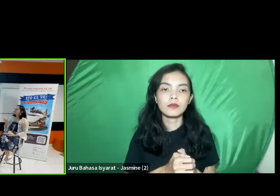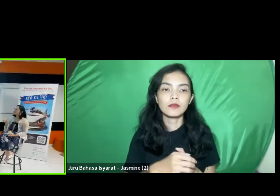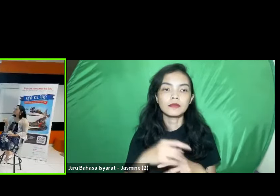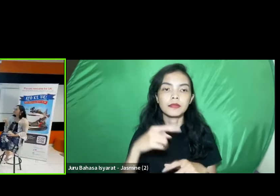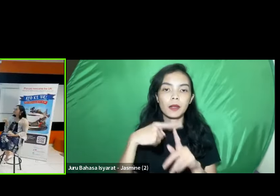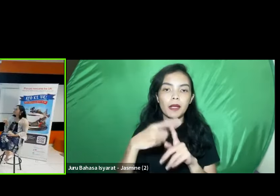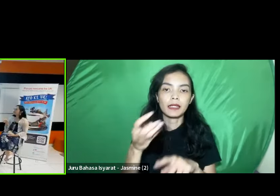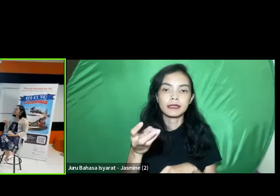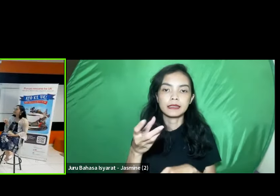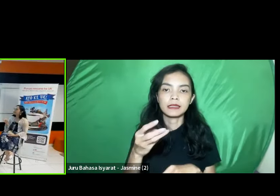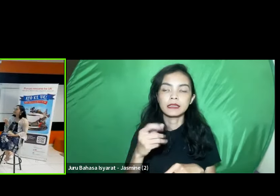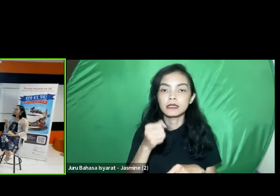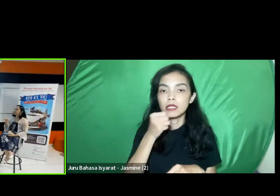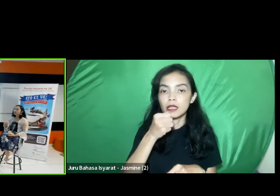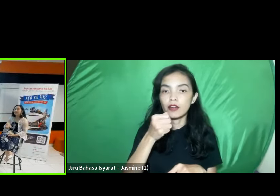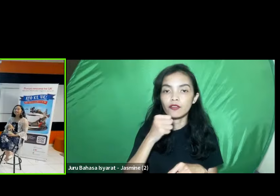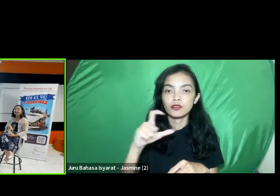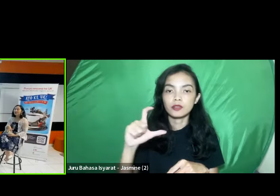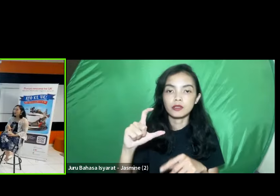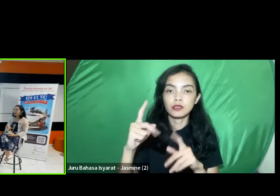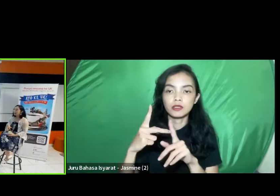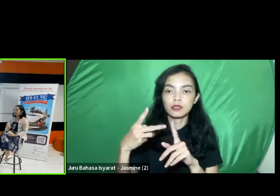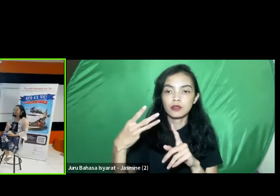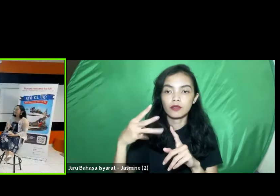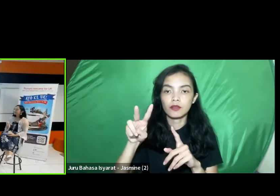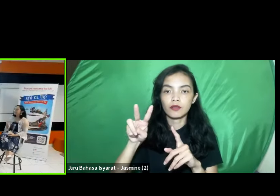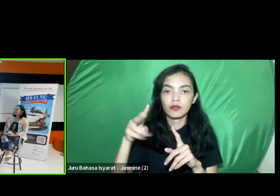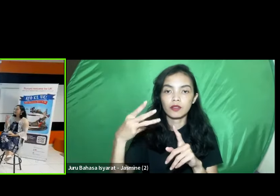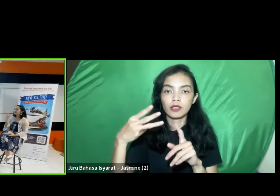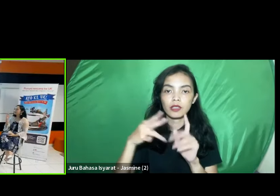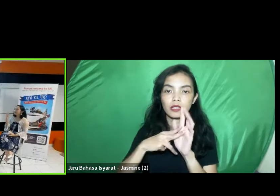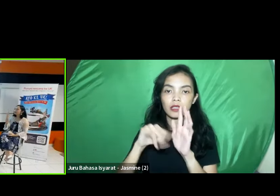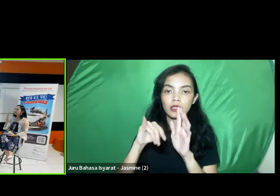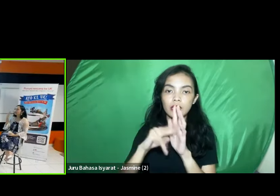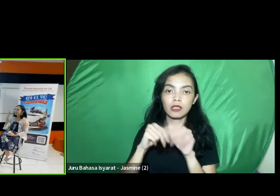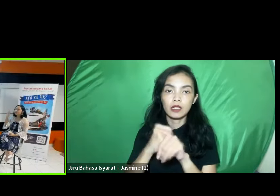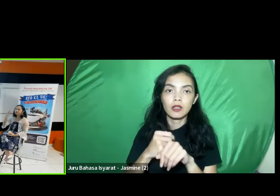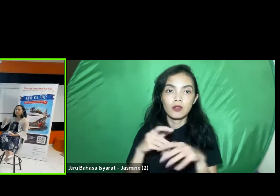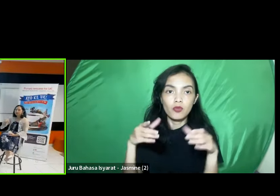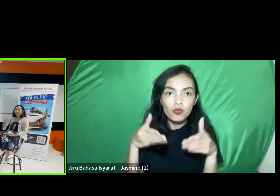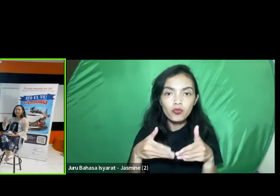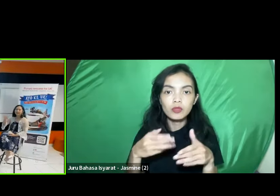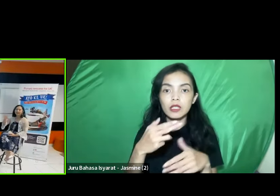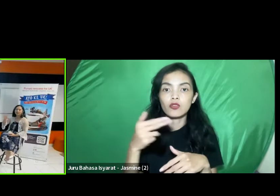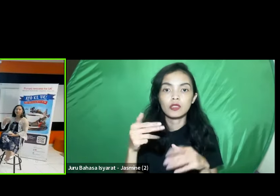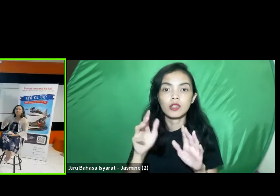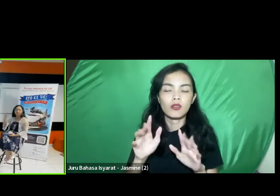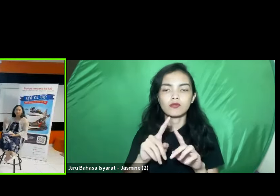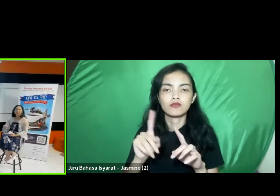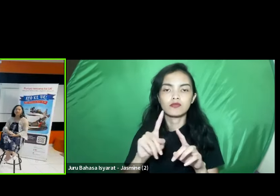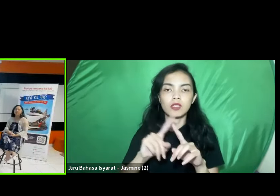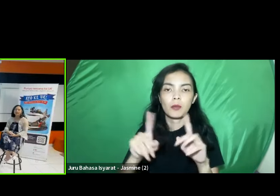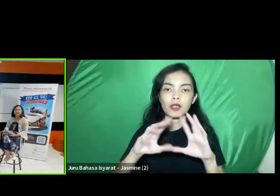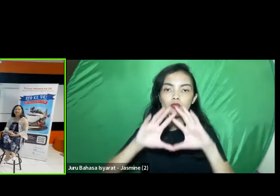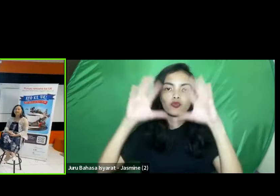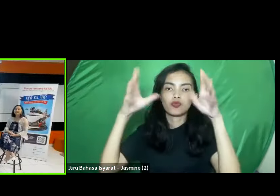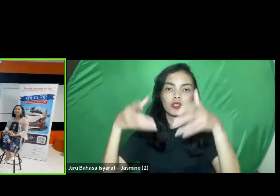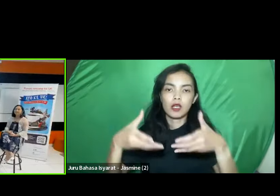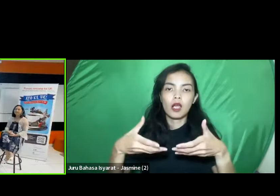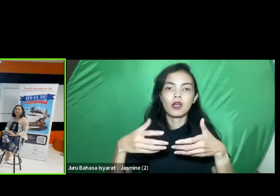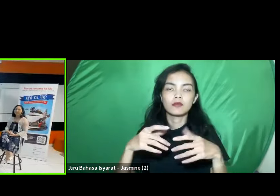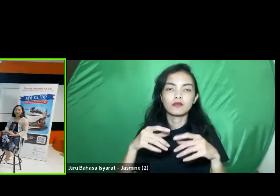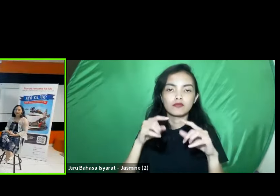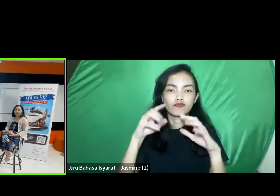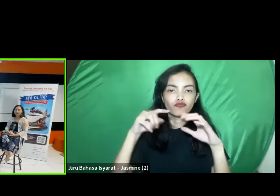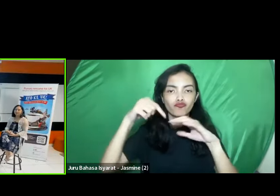bolehukanganongungkah itu kan enggak sama teman-teman Indonesia doang ya Jadi sama teman-teman yang di luar negeri juga kayak globally berbagai negara